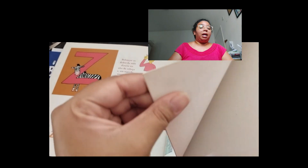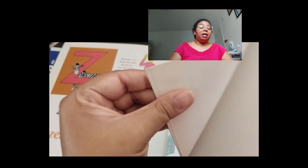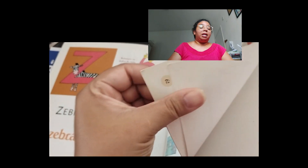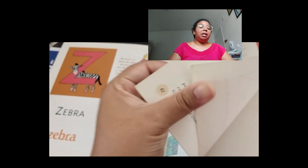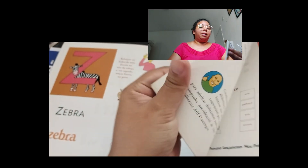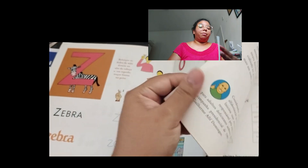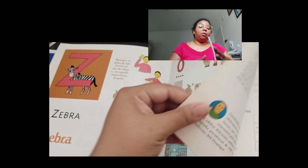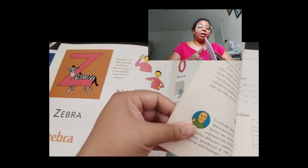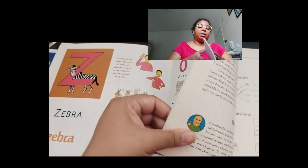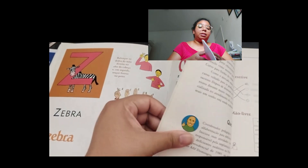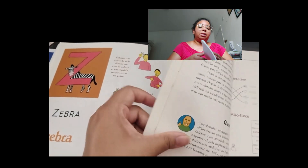E depois,